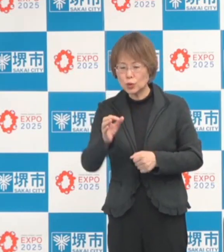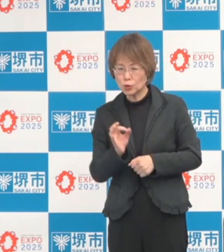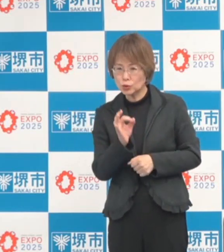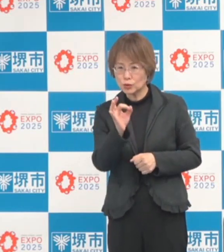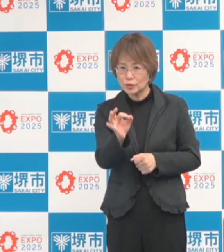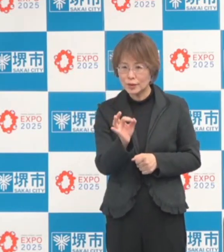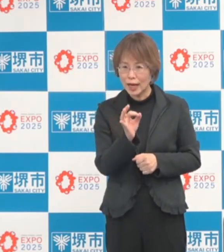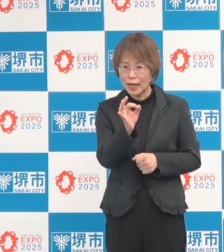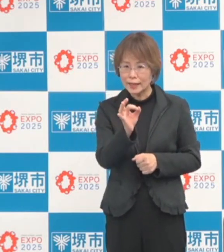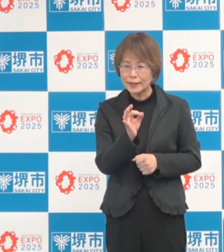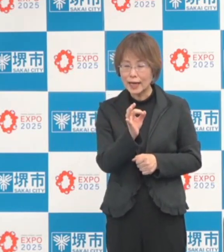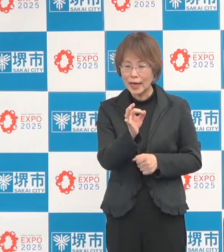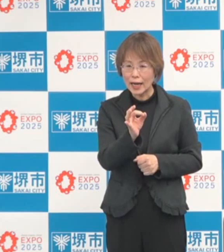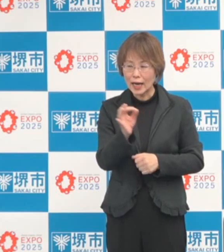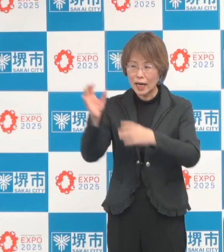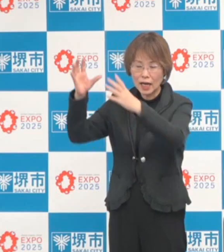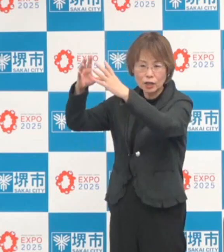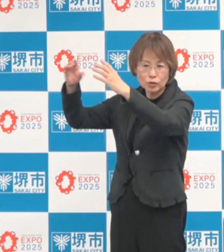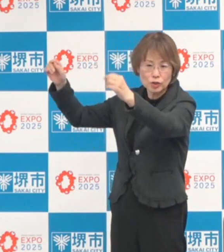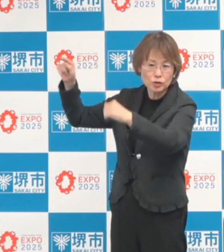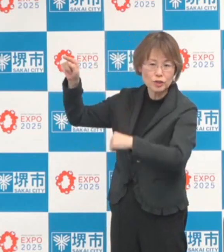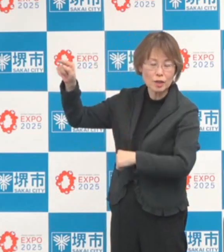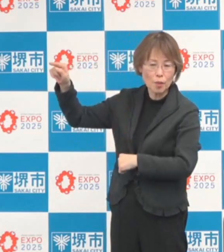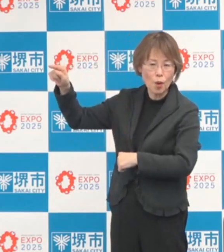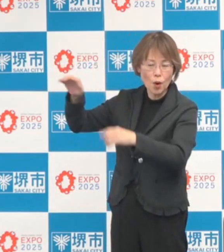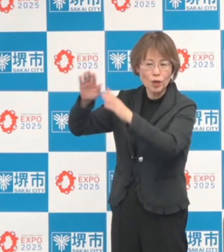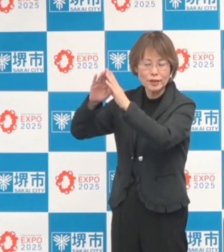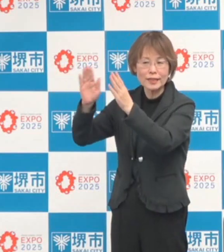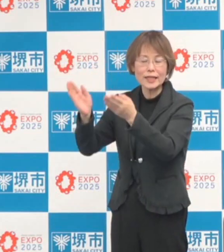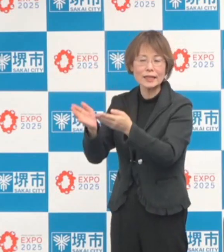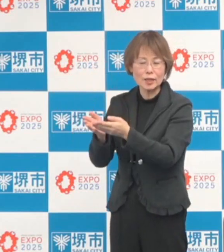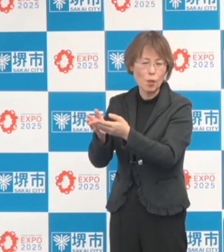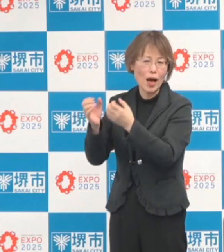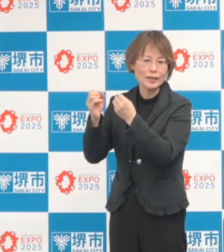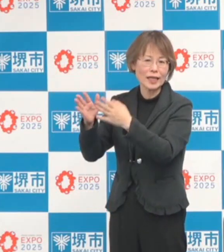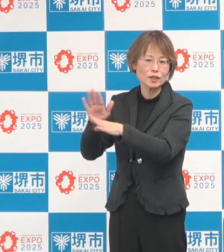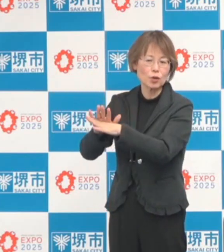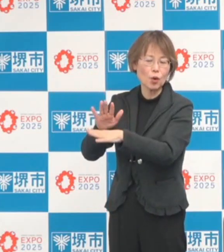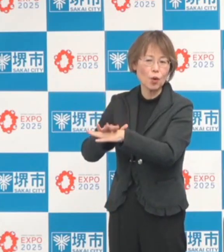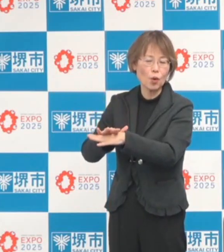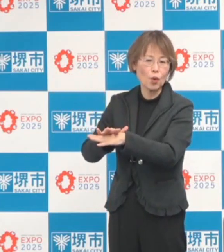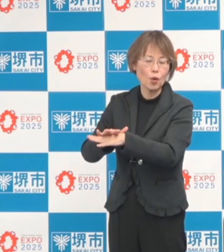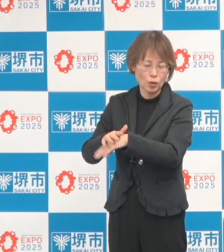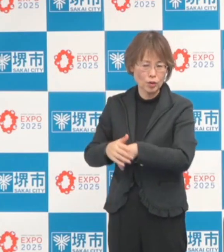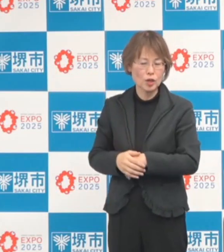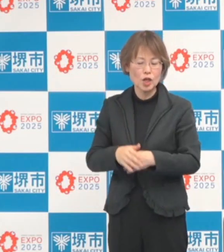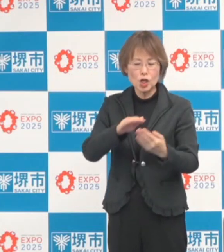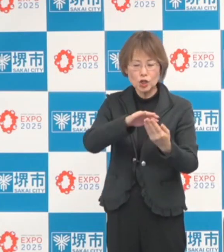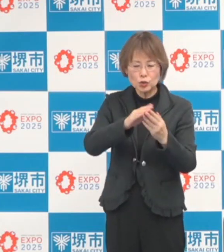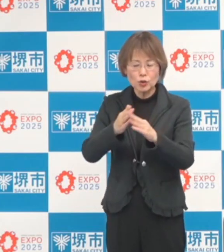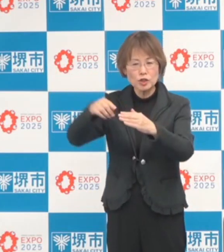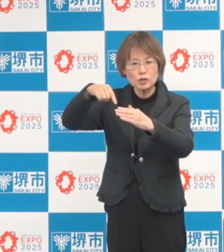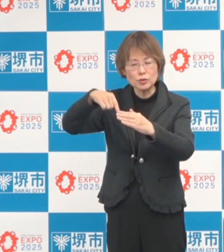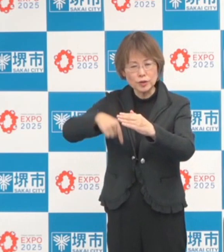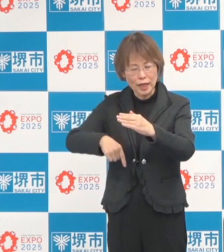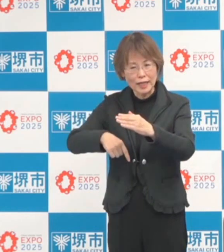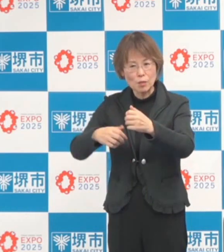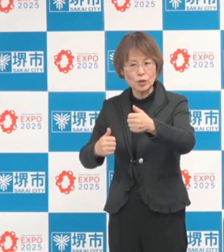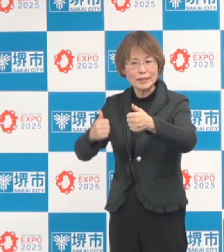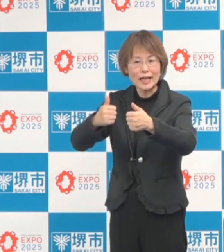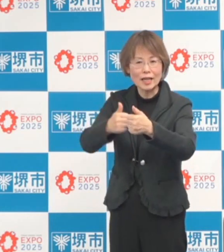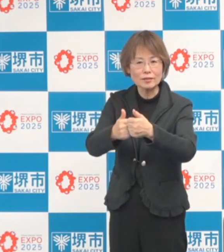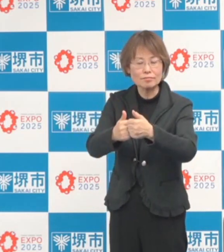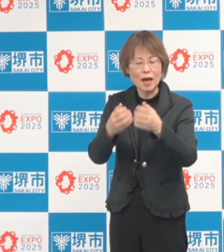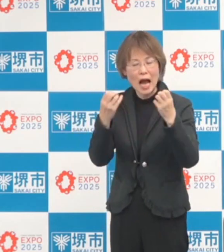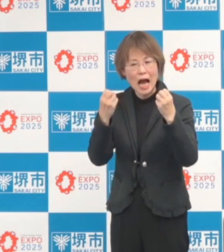ながら、国全体としても新しい、特に都心部において自動運転のチャレンジというのはかなり先進的